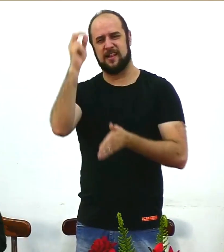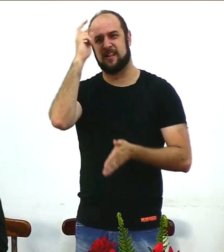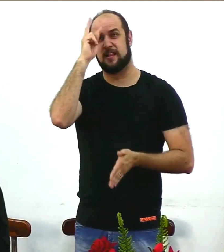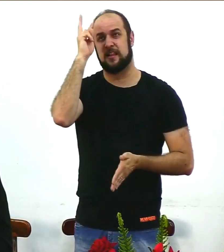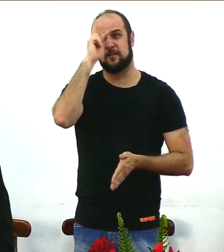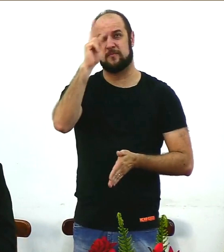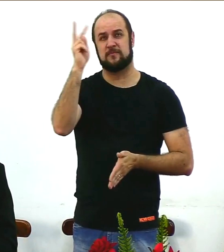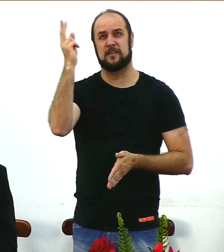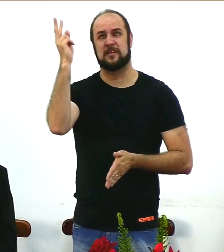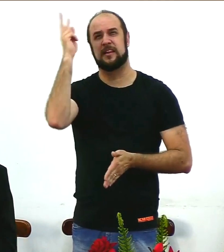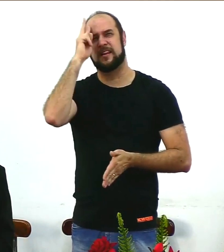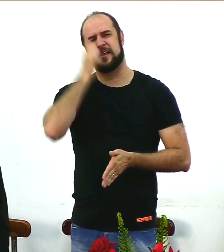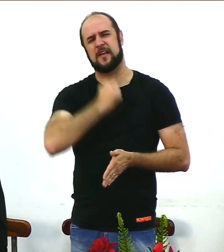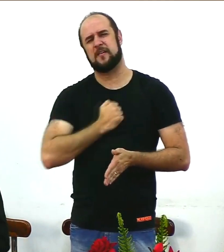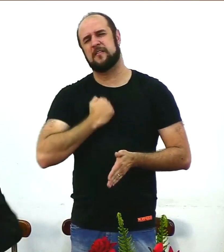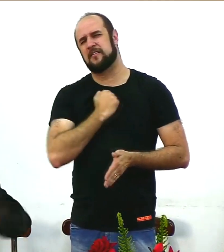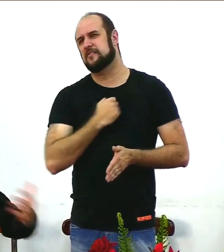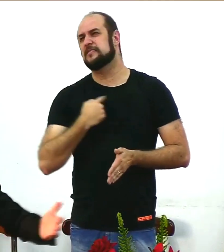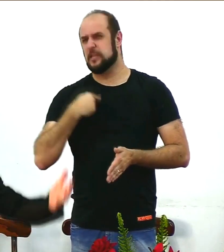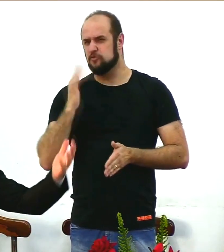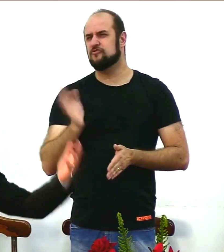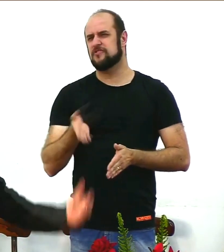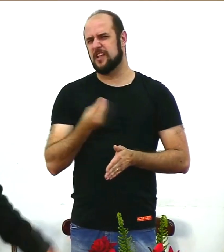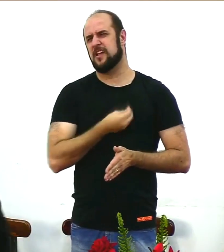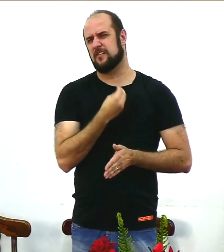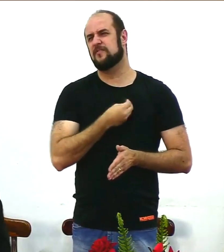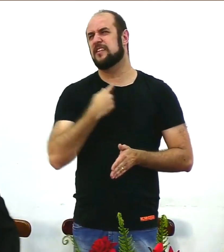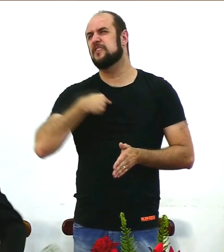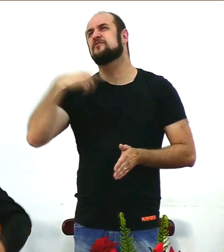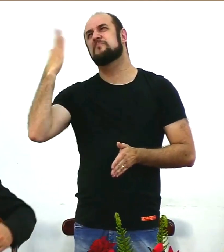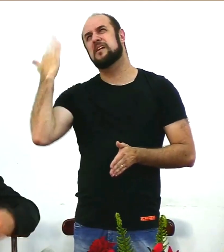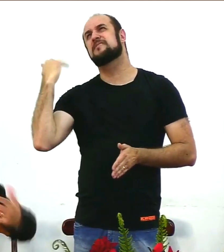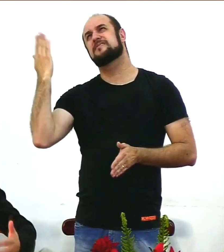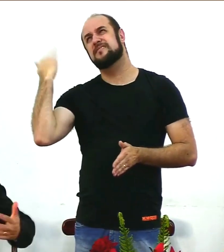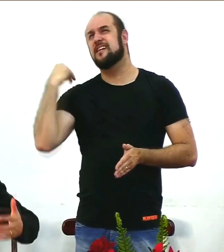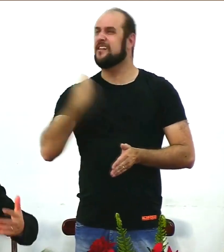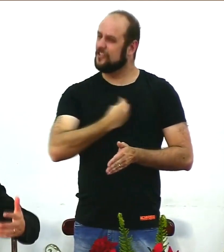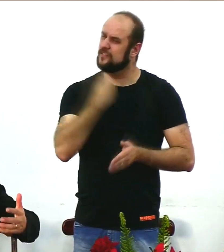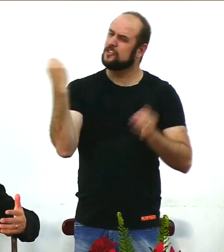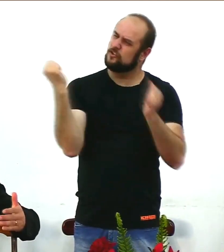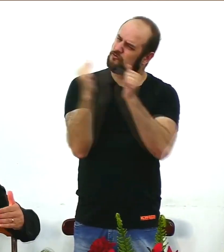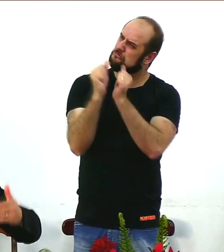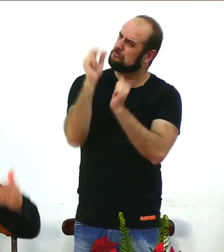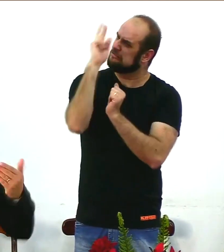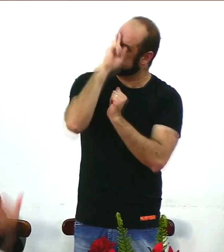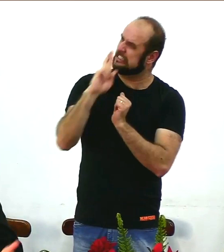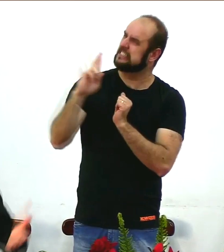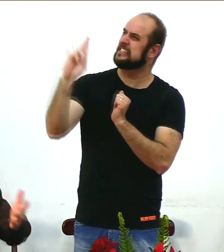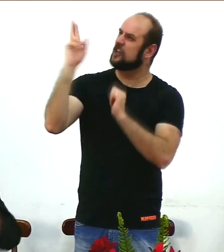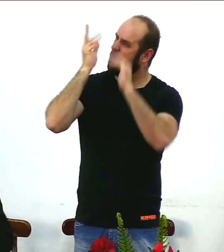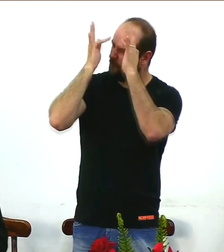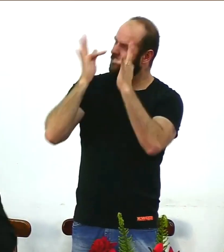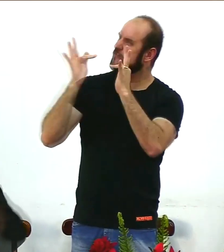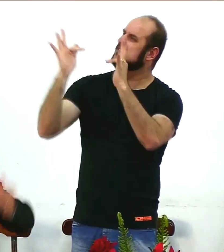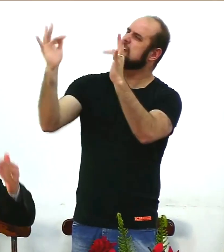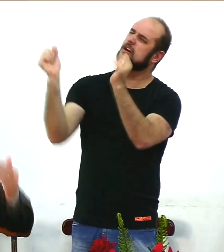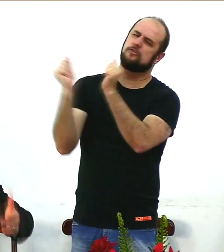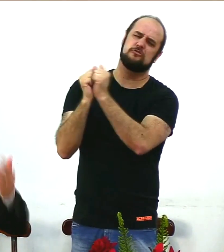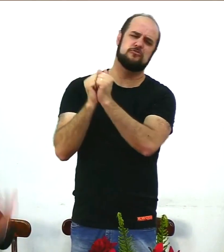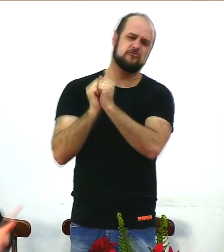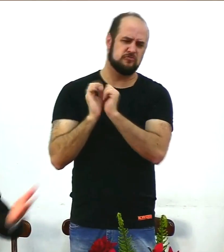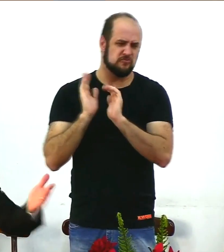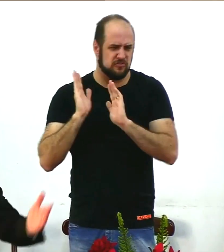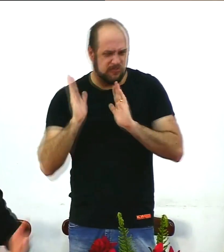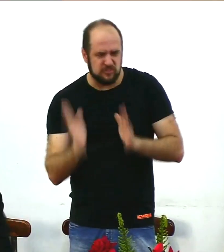minha alegria. Eu busquei outras alegrias, talvez eu tenha buscado outras alegrias, mas tu és a